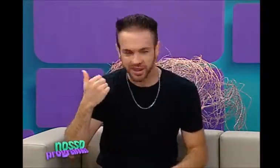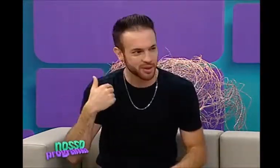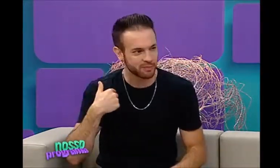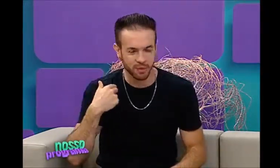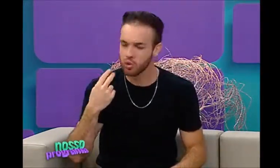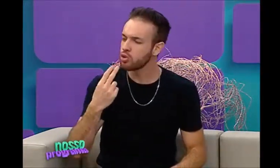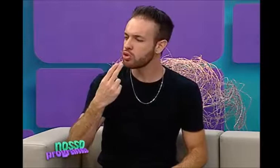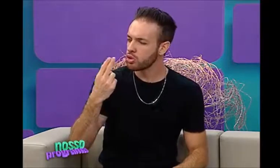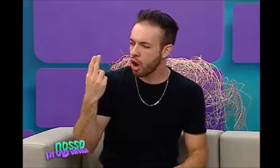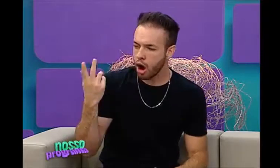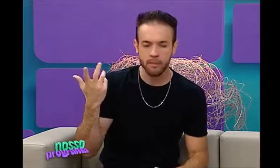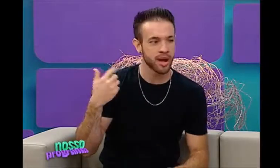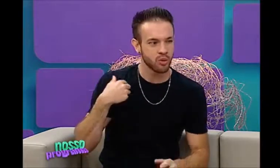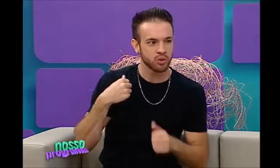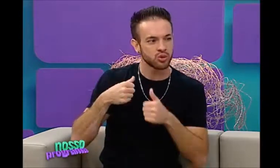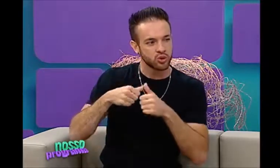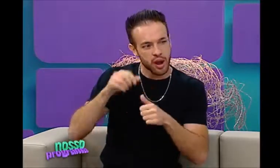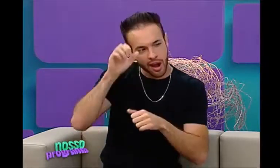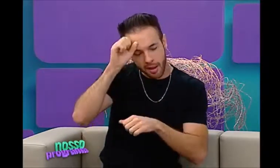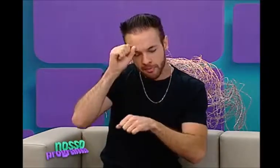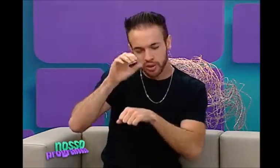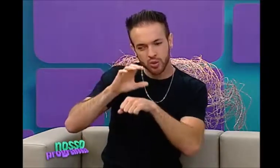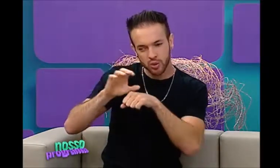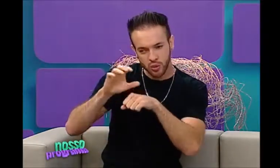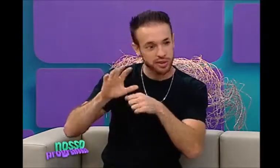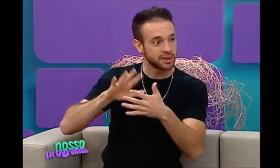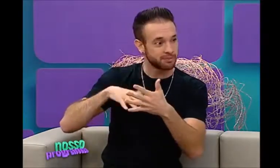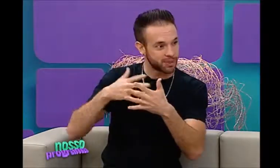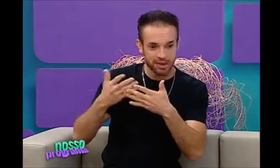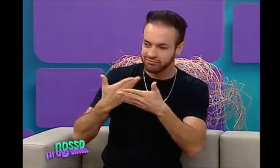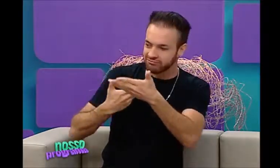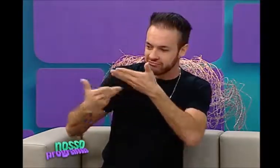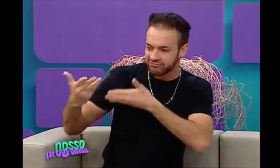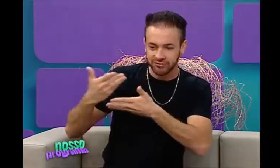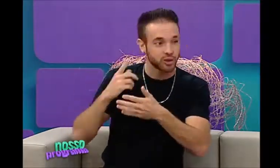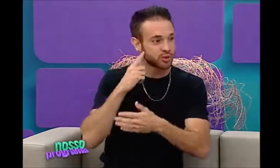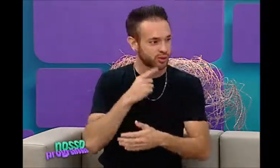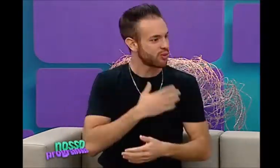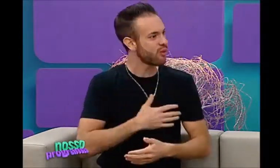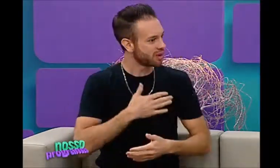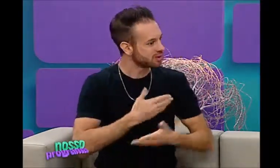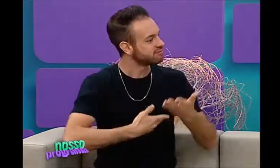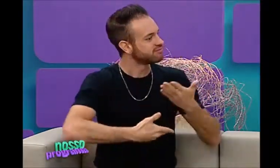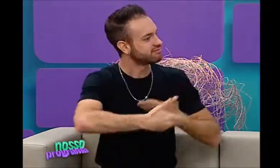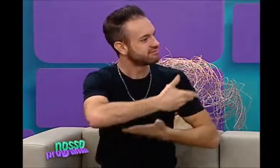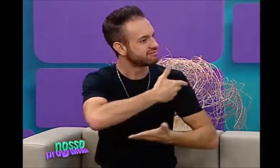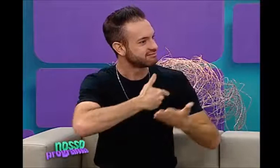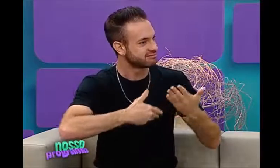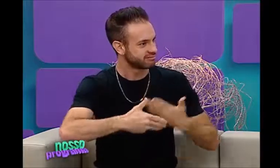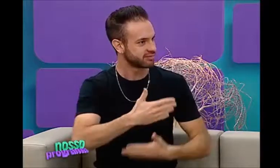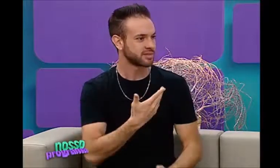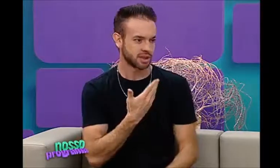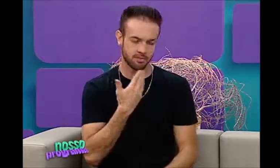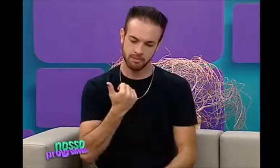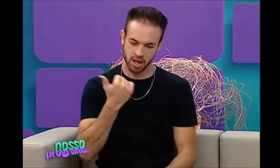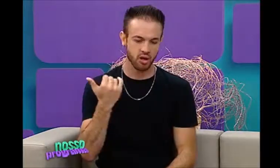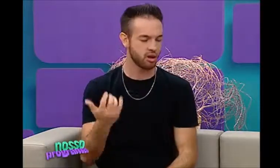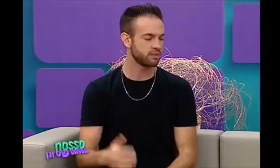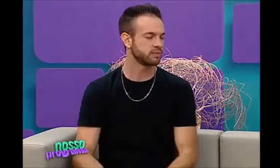medo, a falar, eu vejo um surdo, eu sei só o básico, não tenho coragem de chamar ele. Não precisa, porque o surdo gosta dessa interação, né?